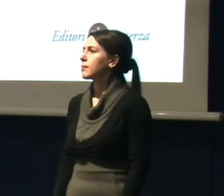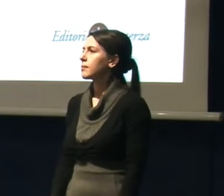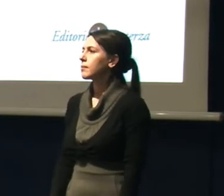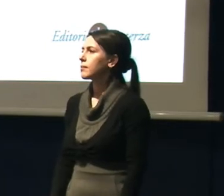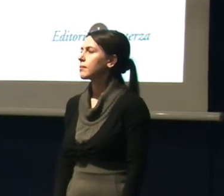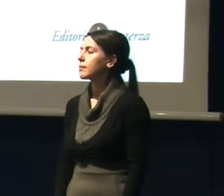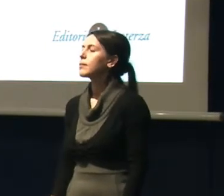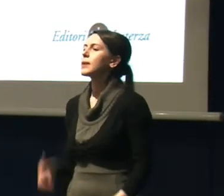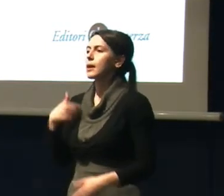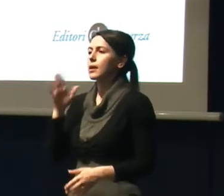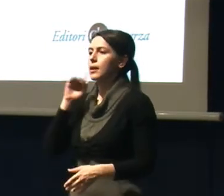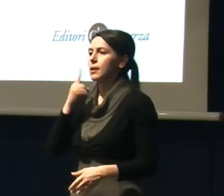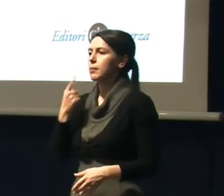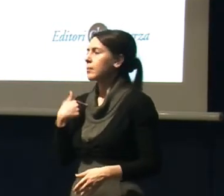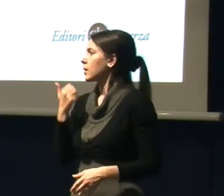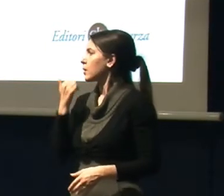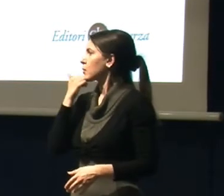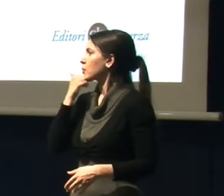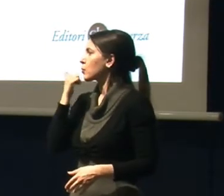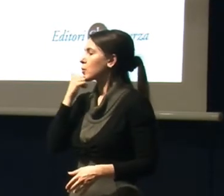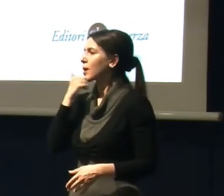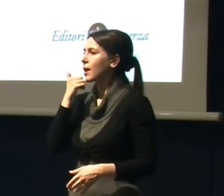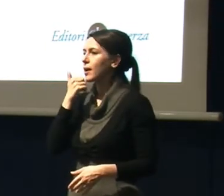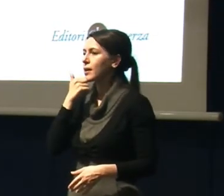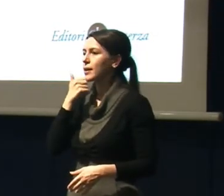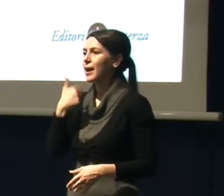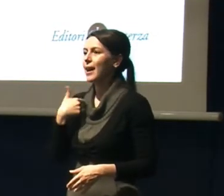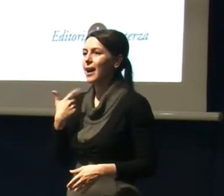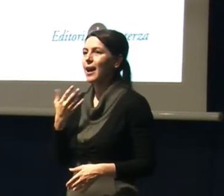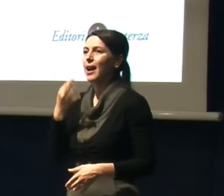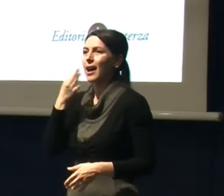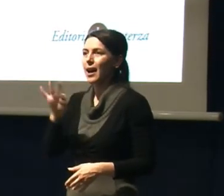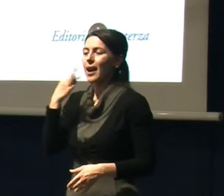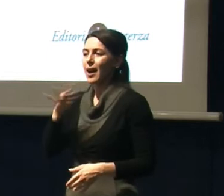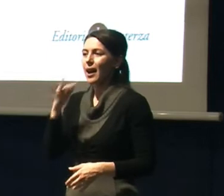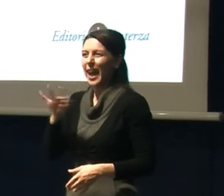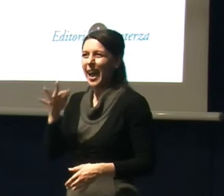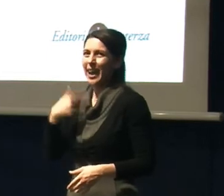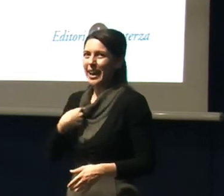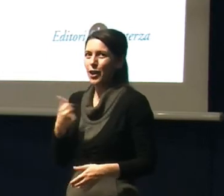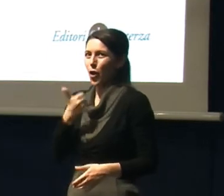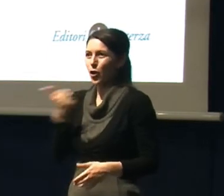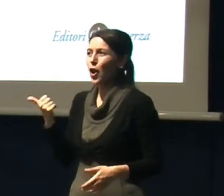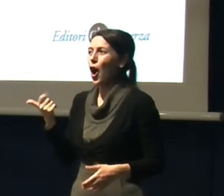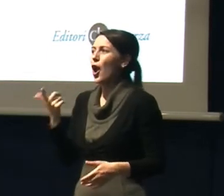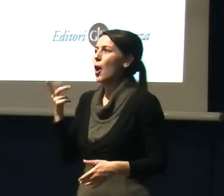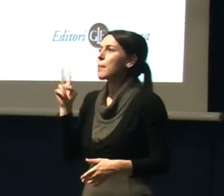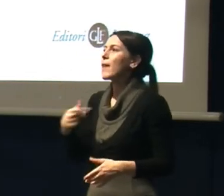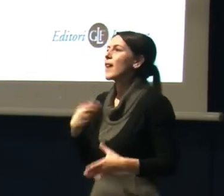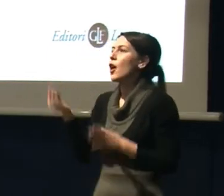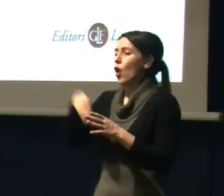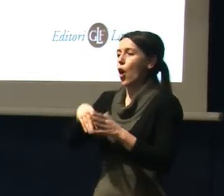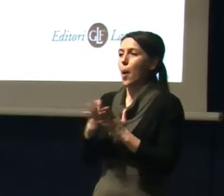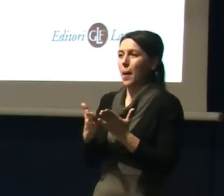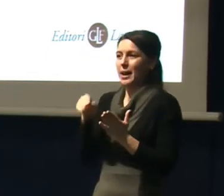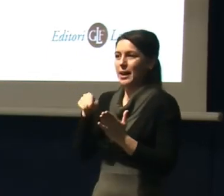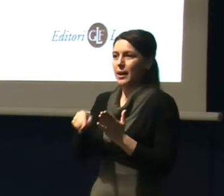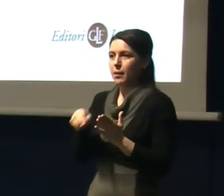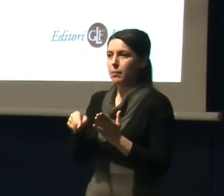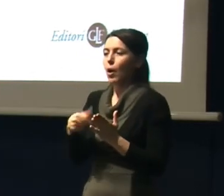passo però la parola voi scusate mi sto tenendo un comizio mentre in realtà però rientra nel libro perché libro parla proprio di questo